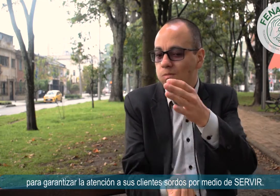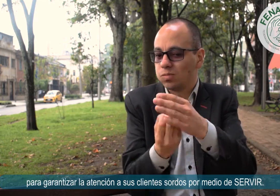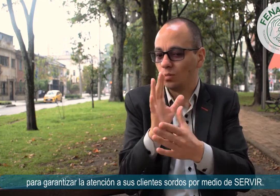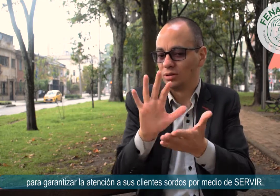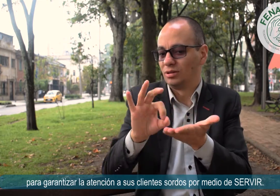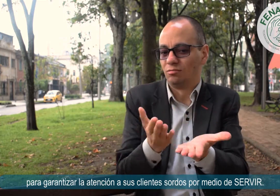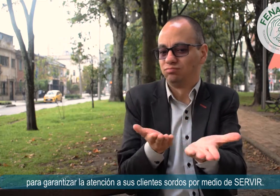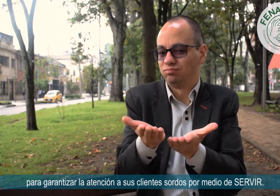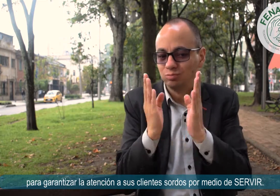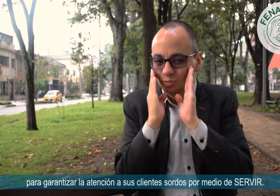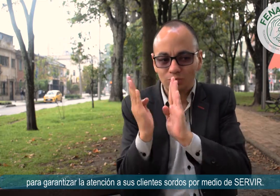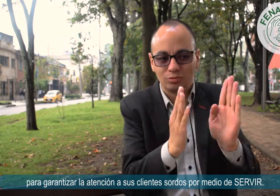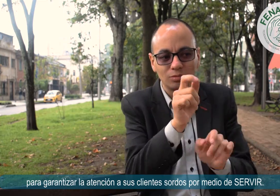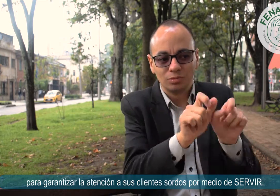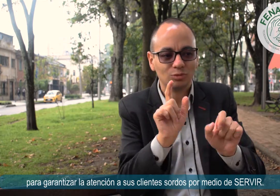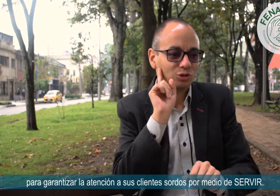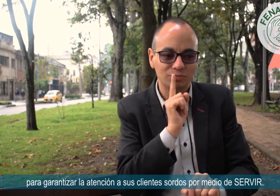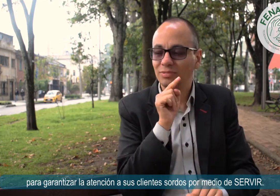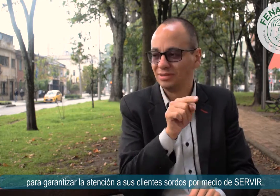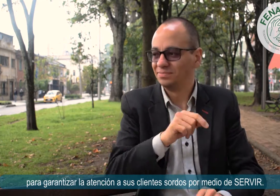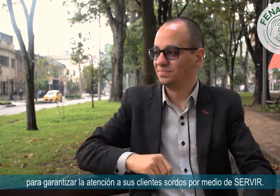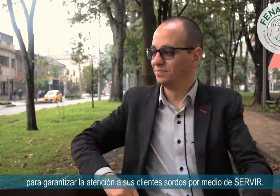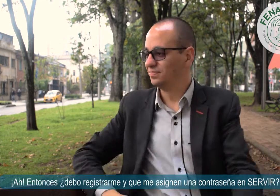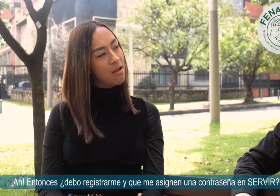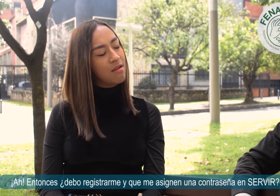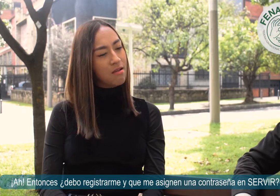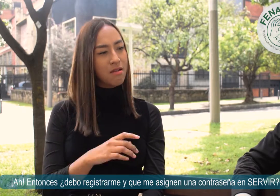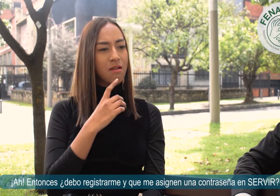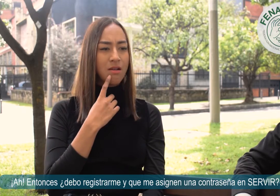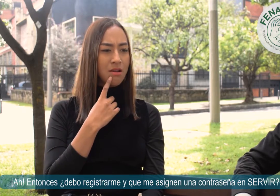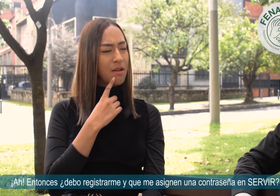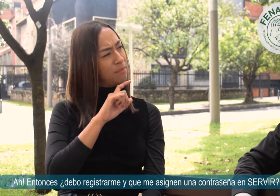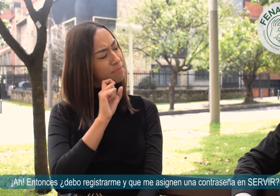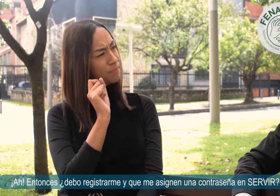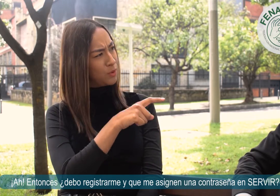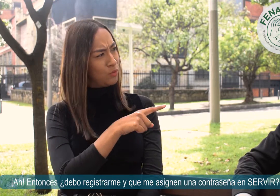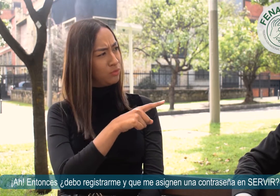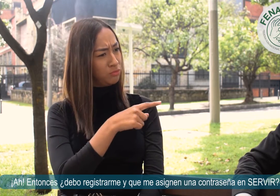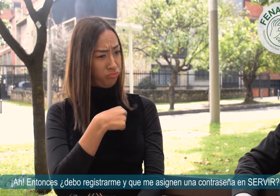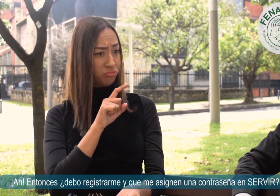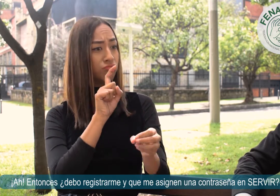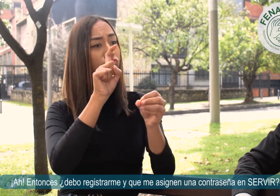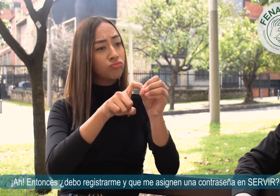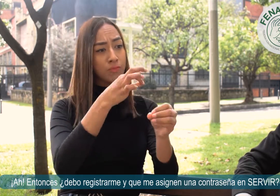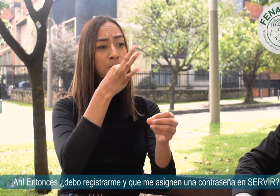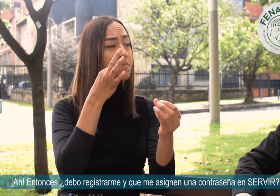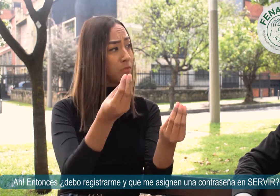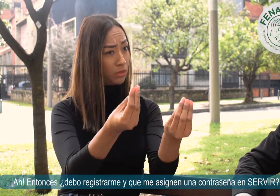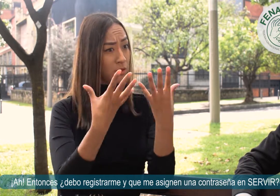Para garantizar la atención a sus clientes sordos por medio de Servir Ah, entonces, ¿debo registrarme y que me